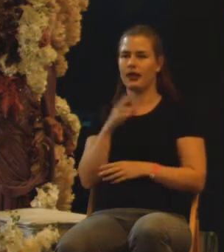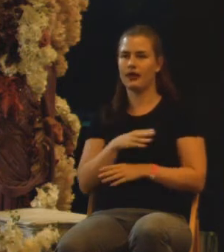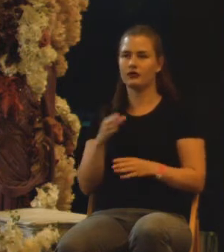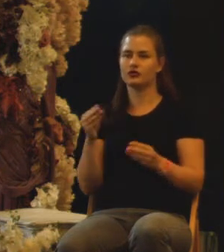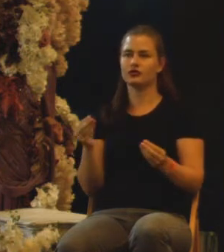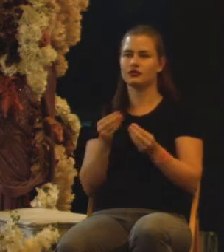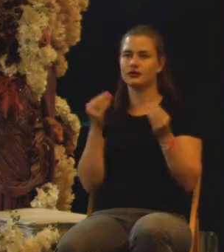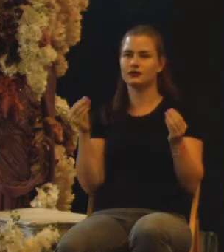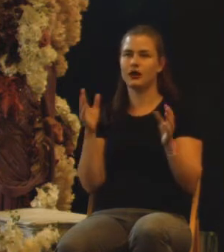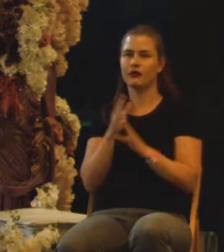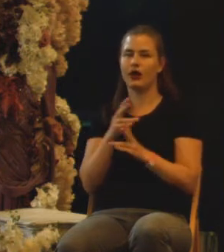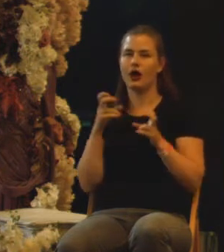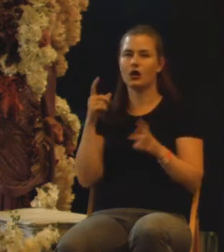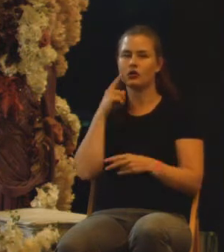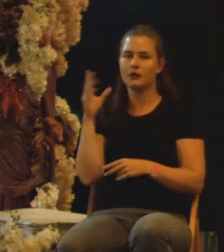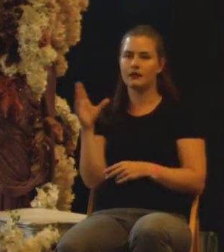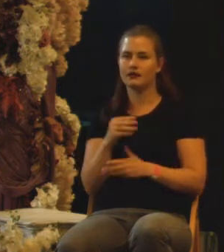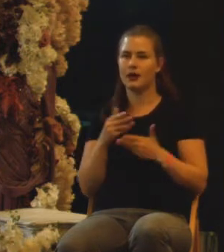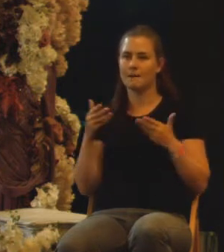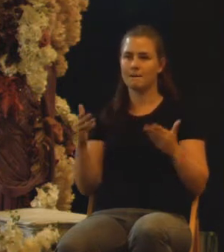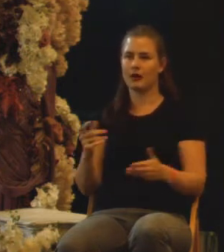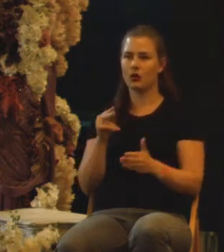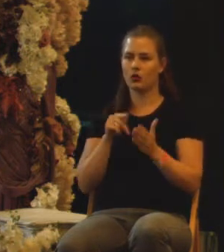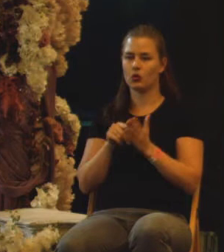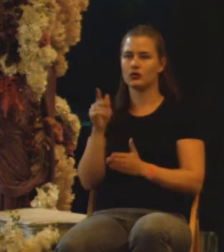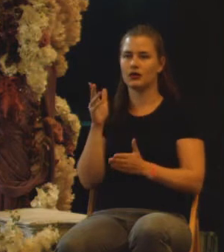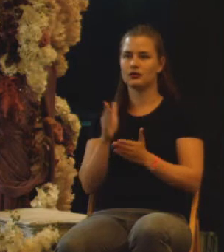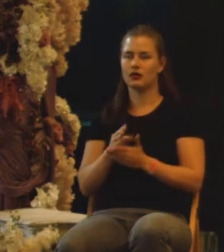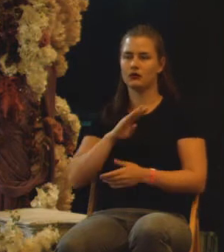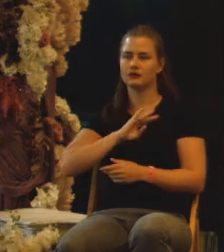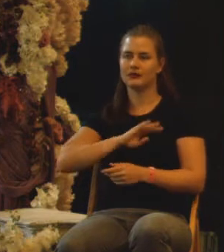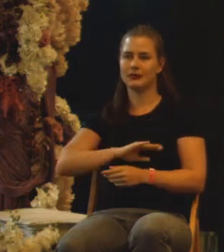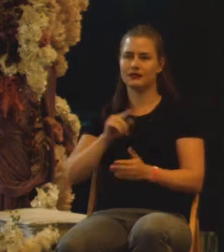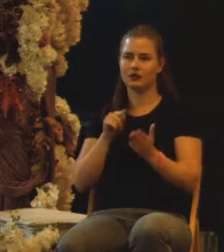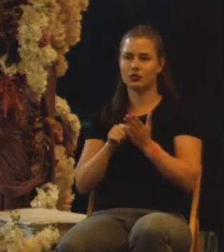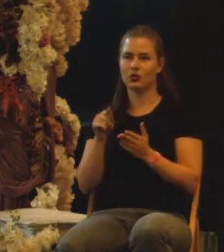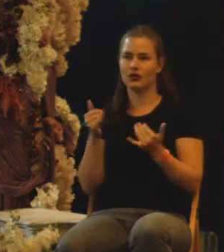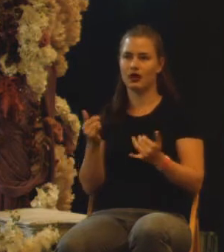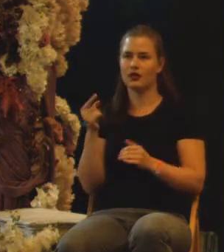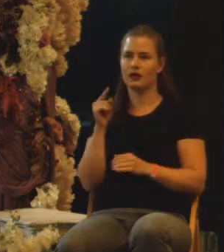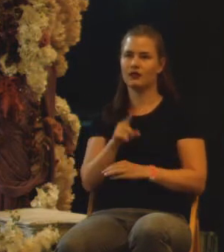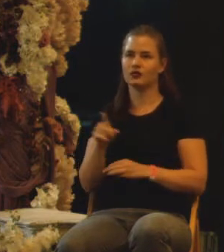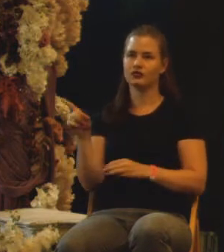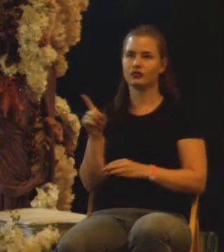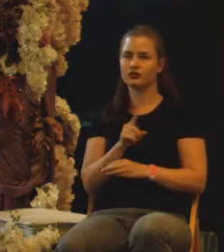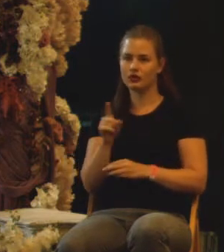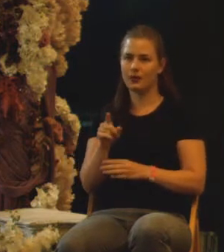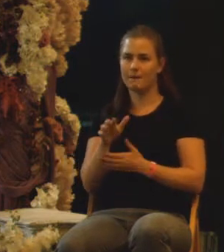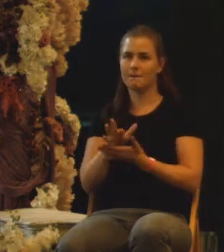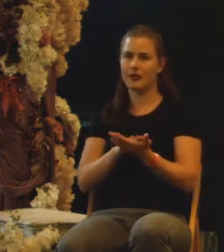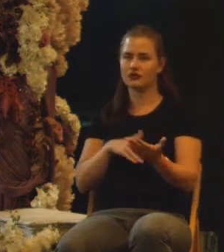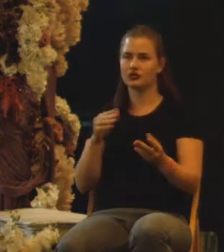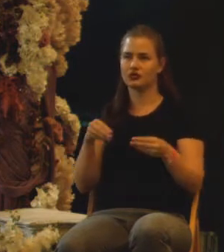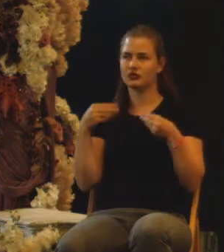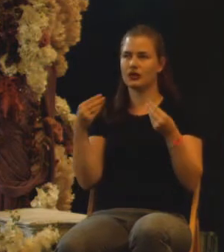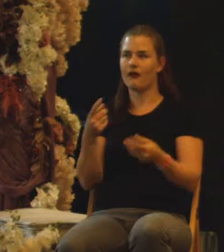воздух, как и мы, все мы, она становится депрессивной курицей. Для того, чтобы она продолжала